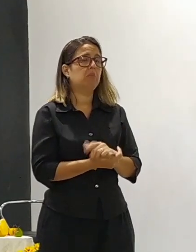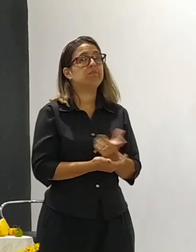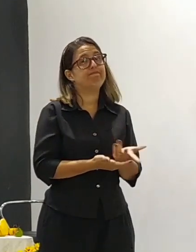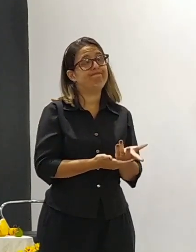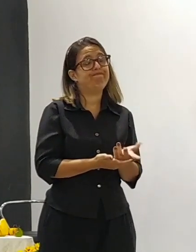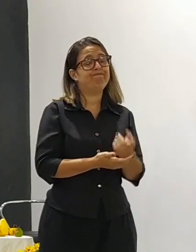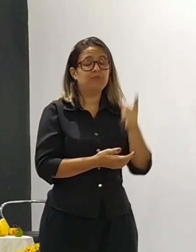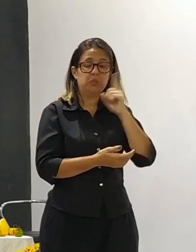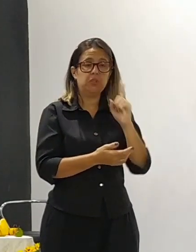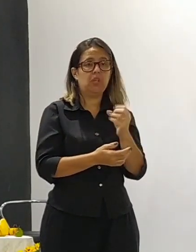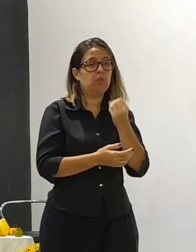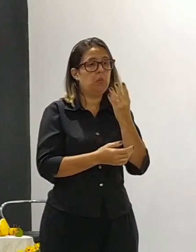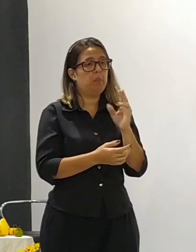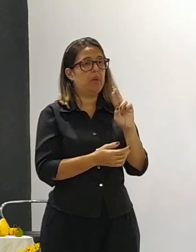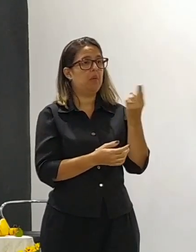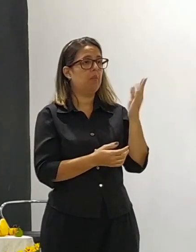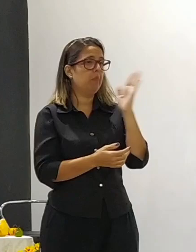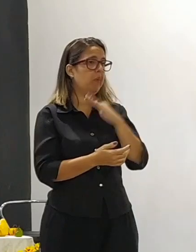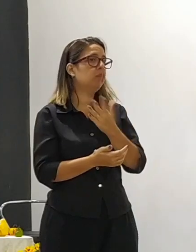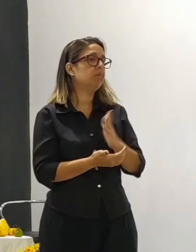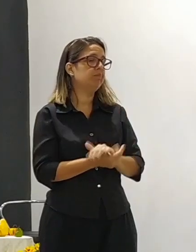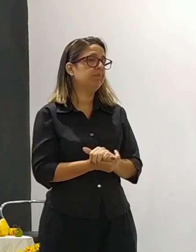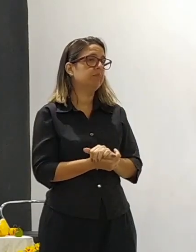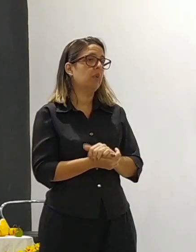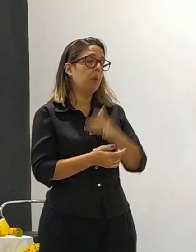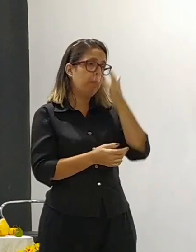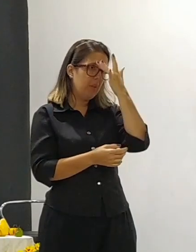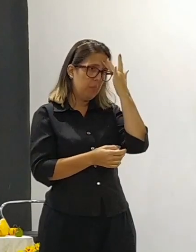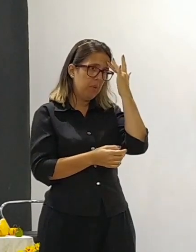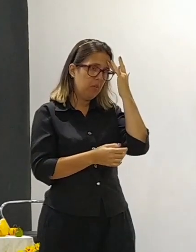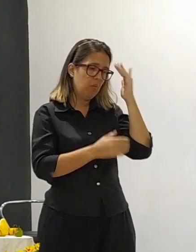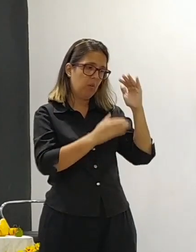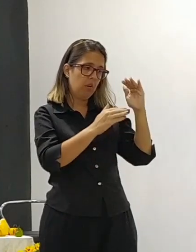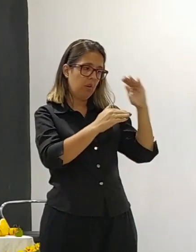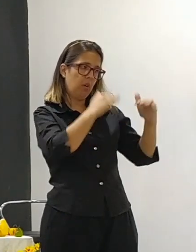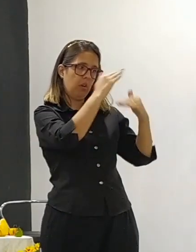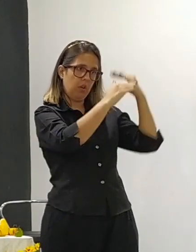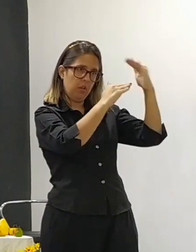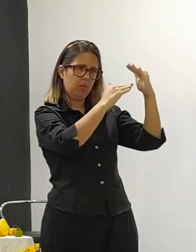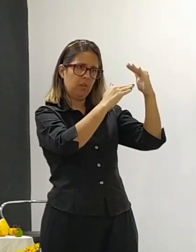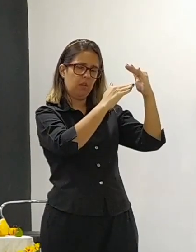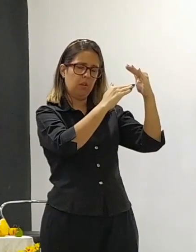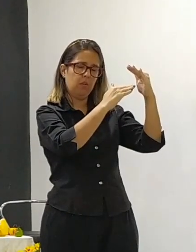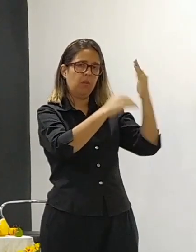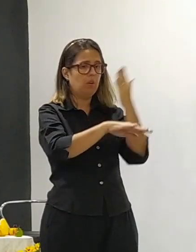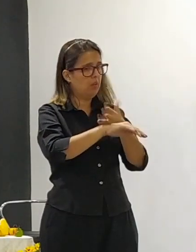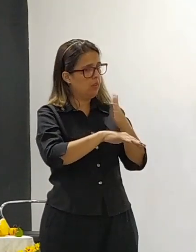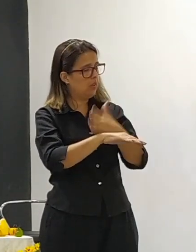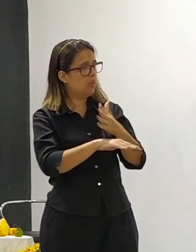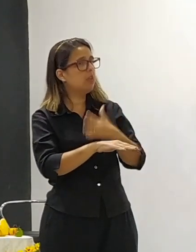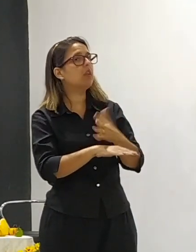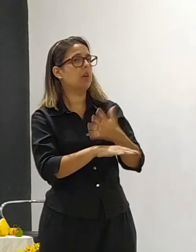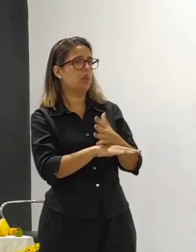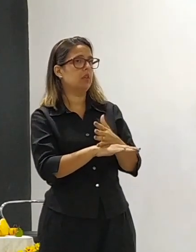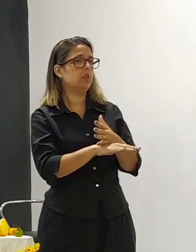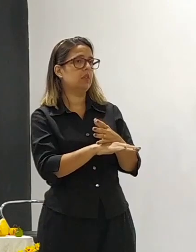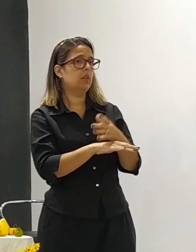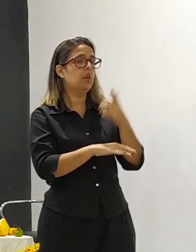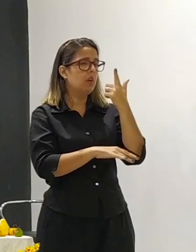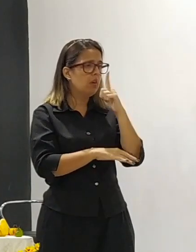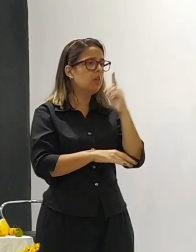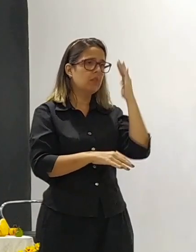e o mal. Mas aquele que é adulto, exercitado, né? Ele